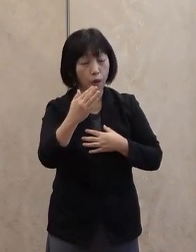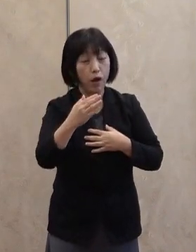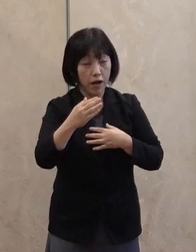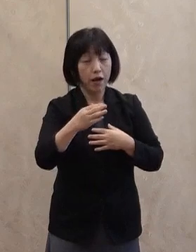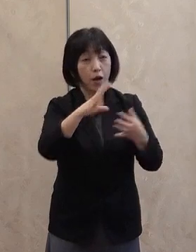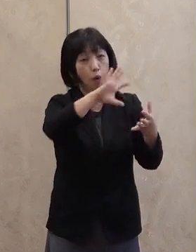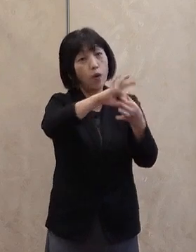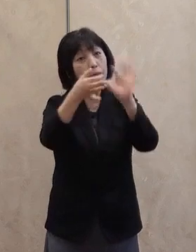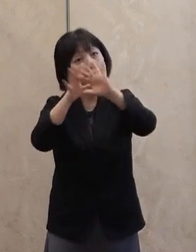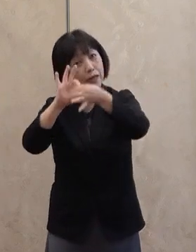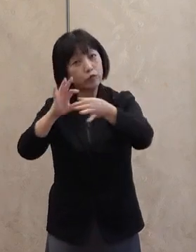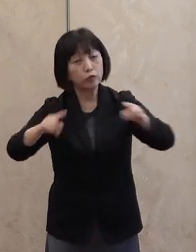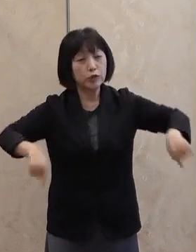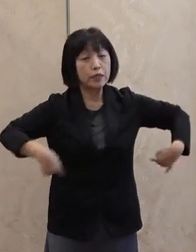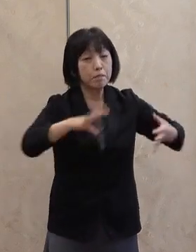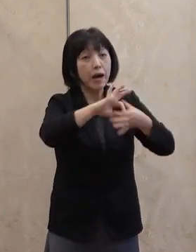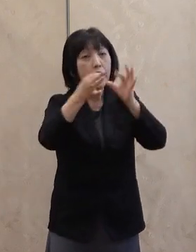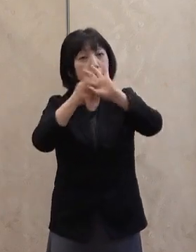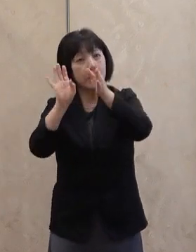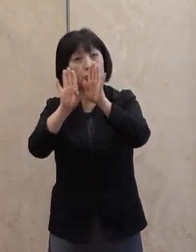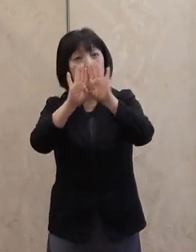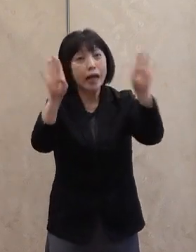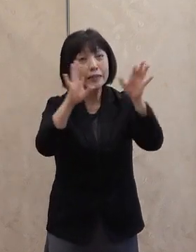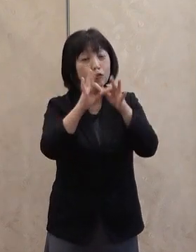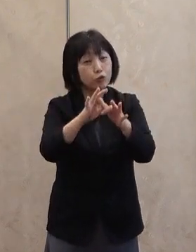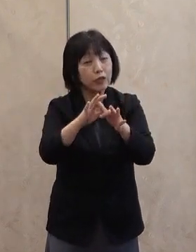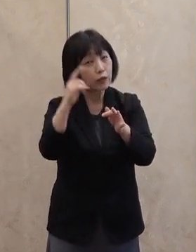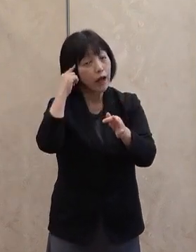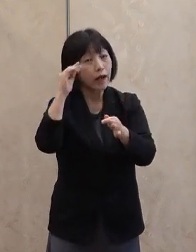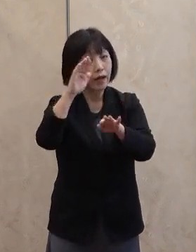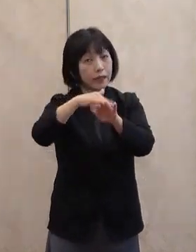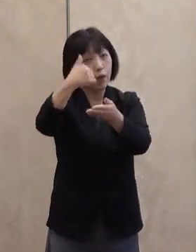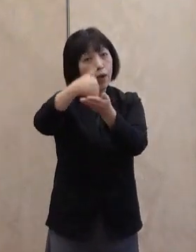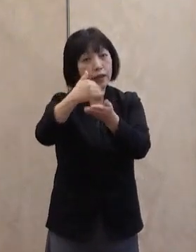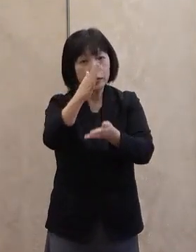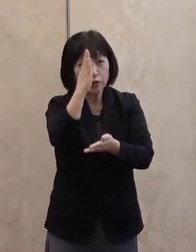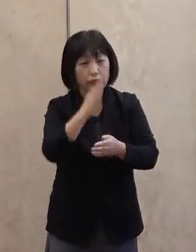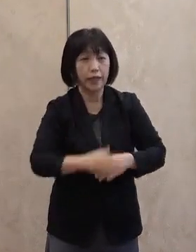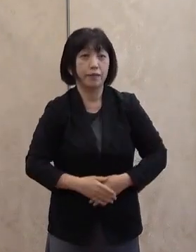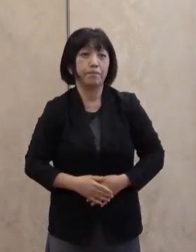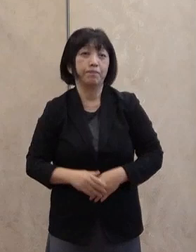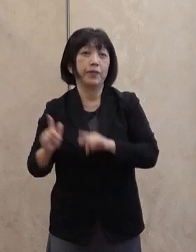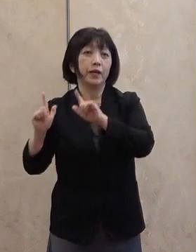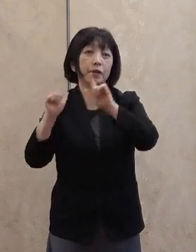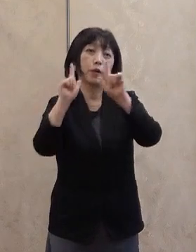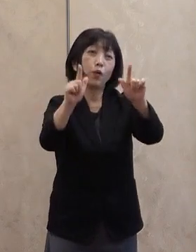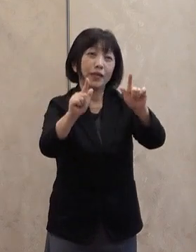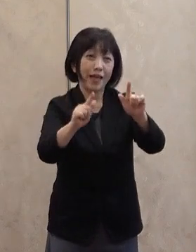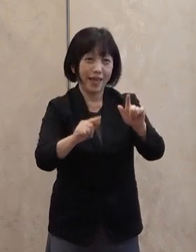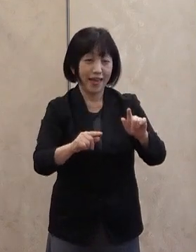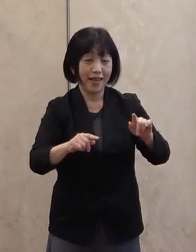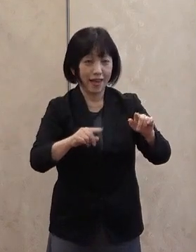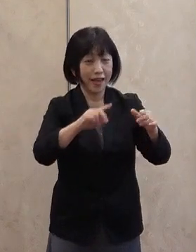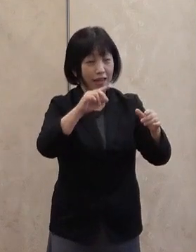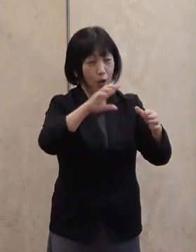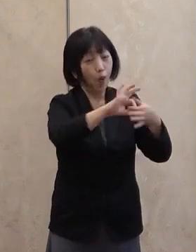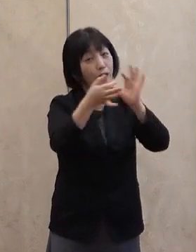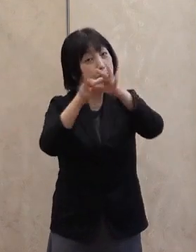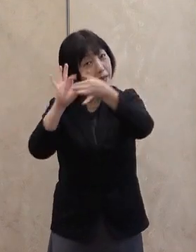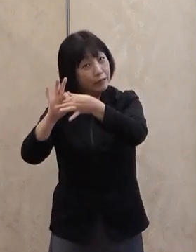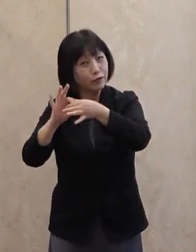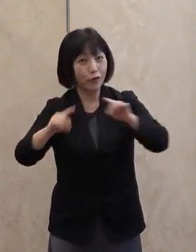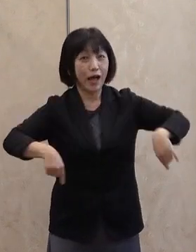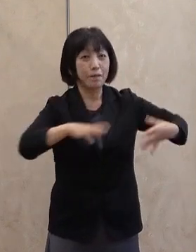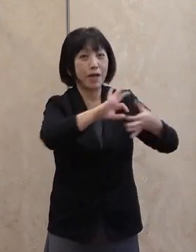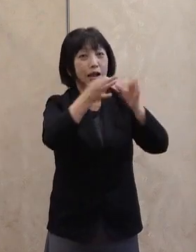考えをお伺いしたいんですが、 五輪の開催についてはこれは国と組織委員会東京都で決めることです